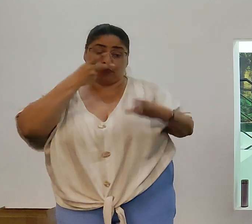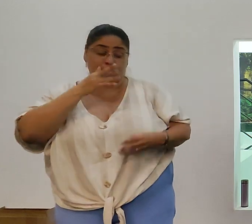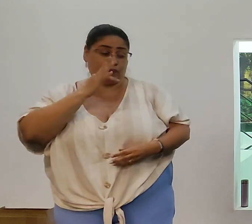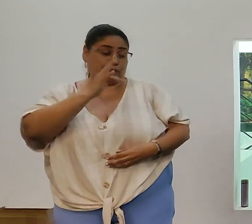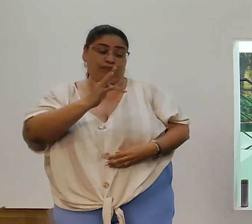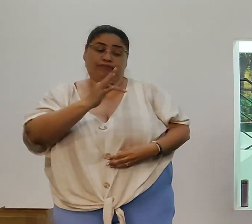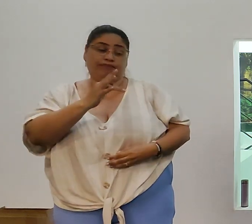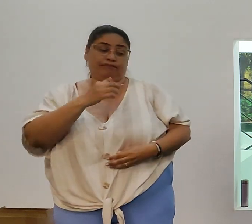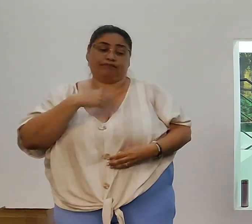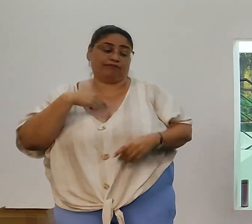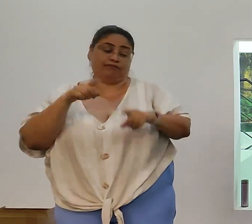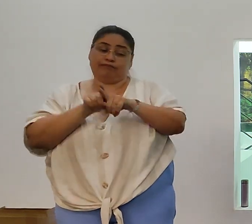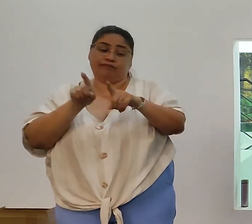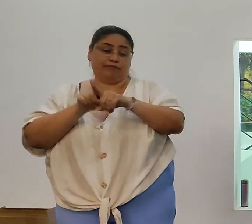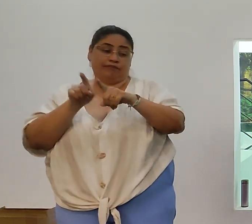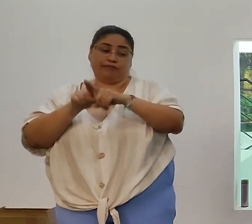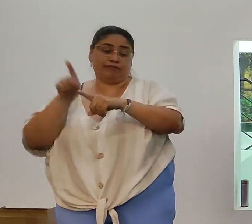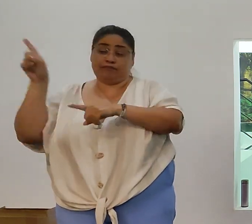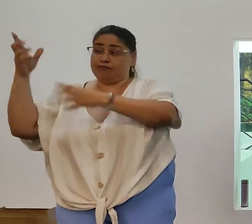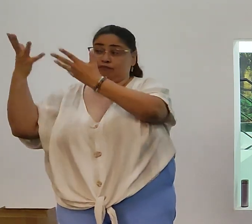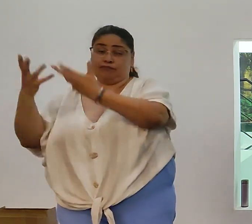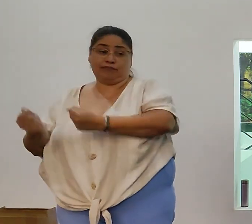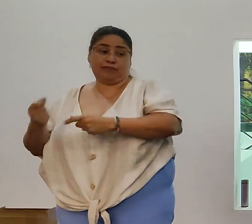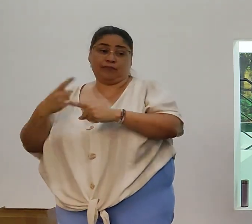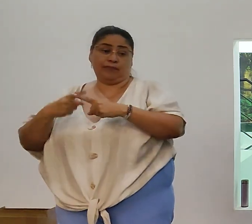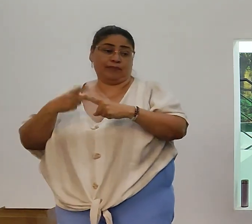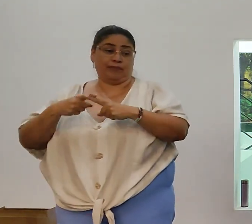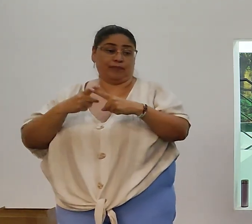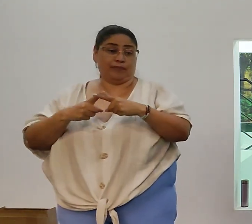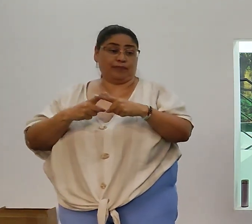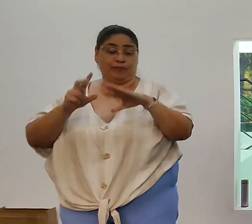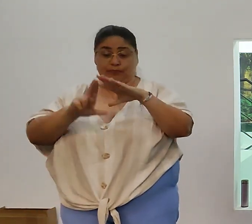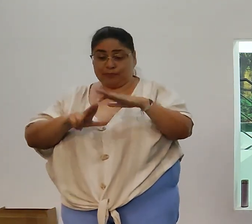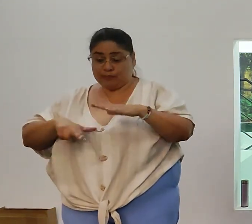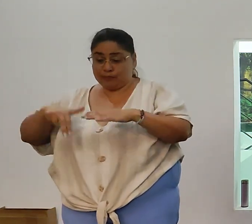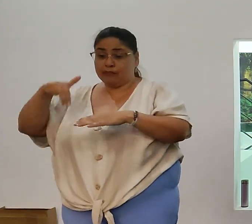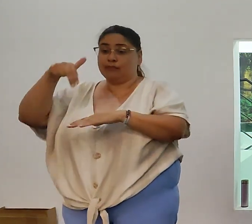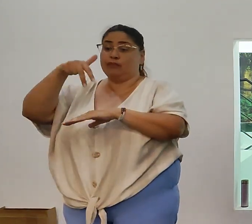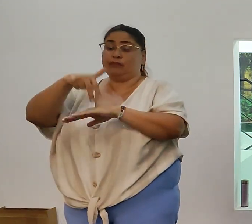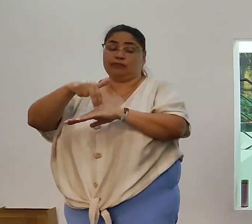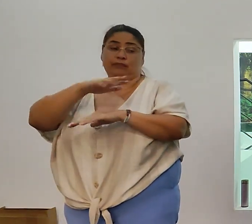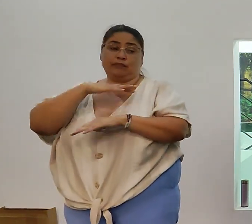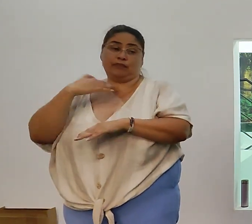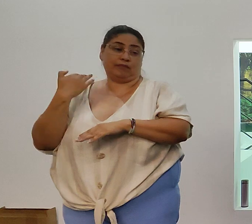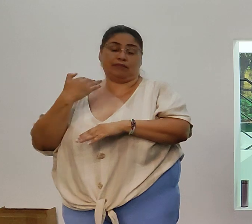profetas, tampouco se deixarão convencer, ainda que ressuscite alguém dos mortos.